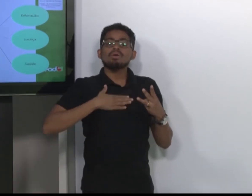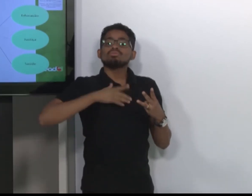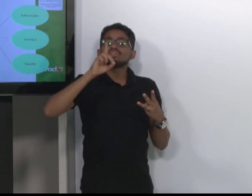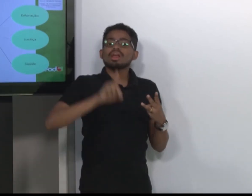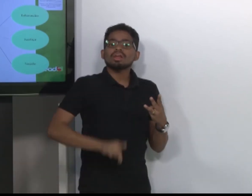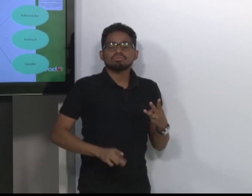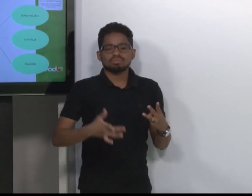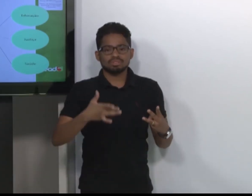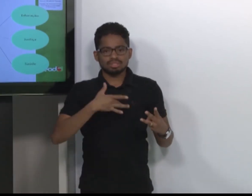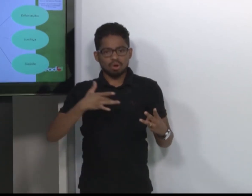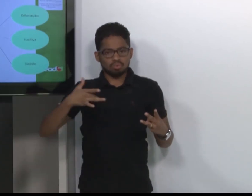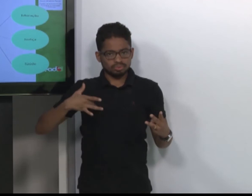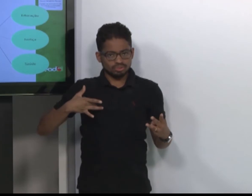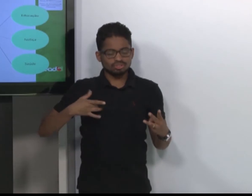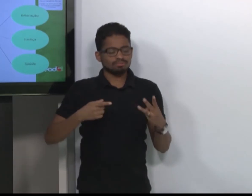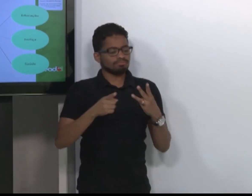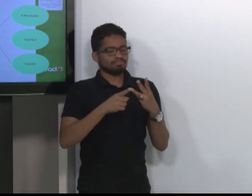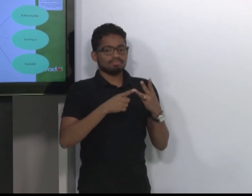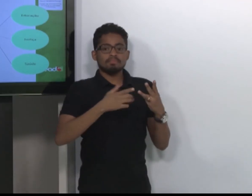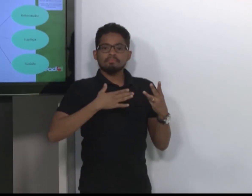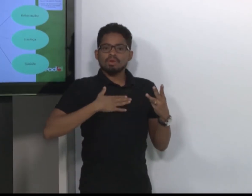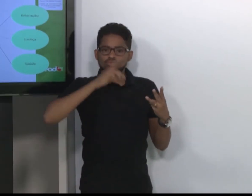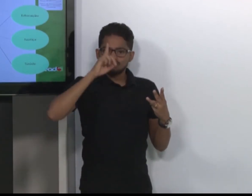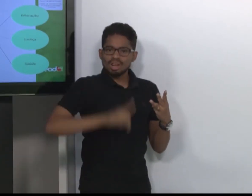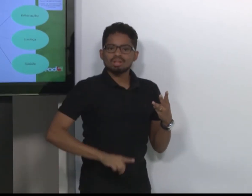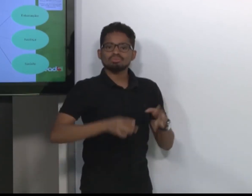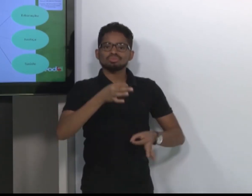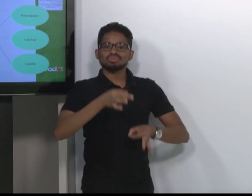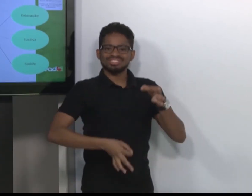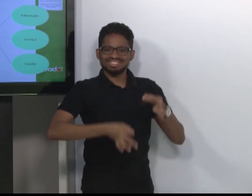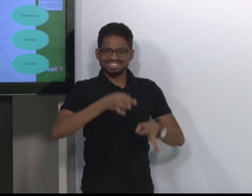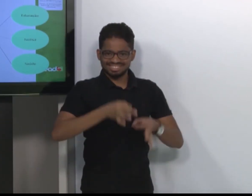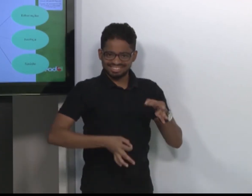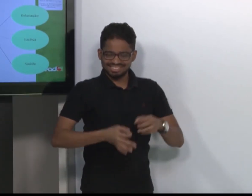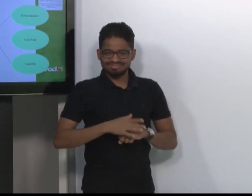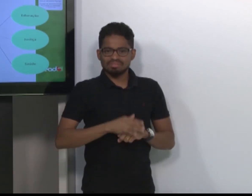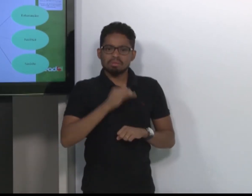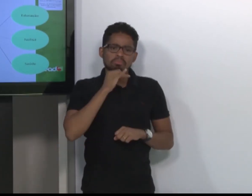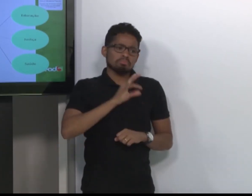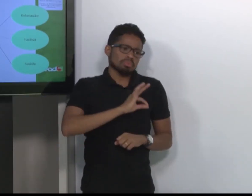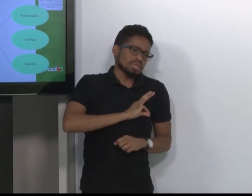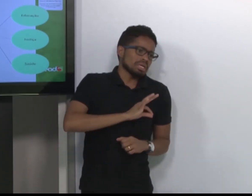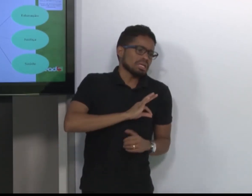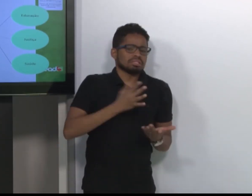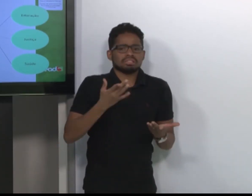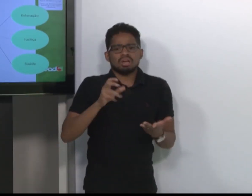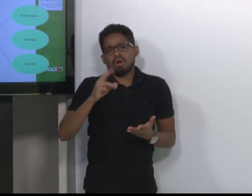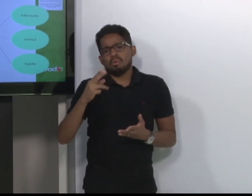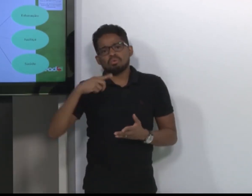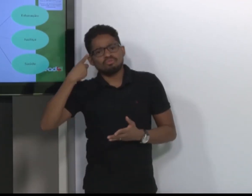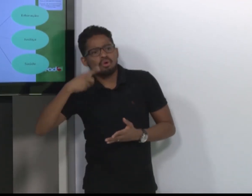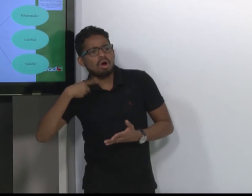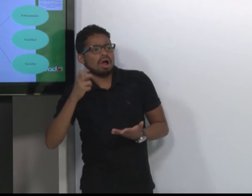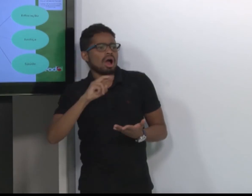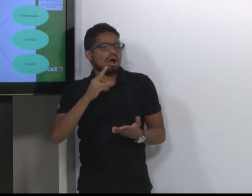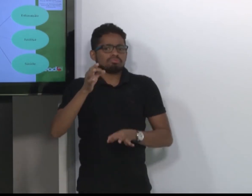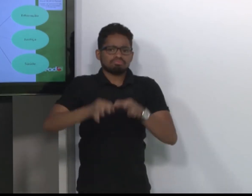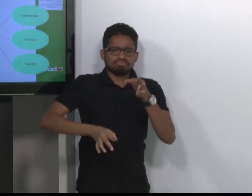da justiça. Então, como direito, como cidadão, ele tem esse direito. E com